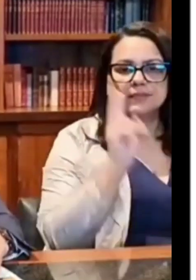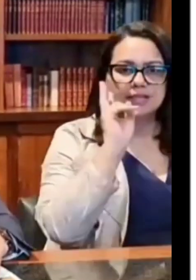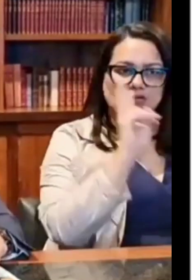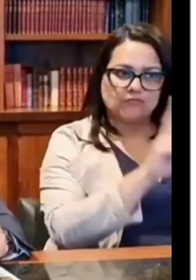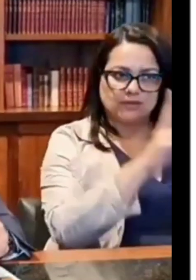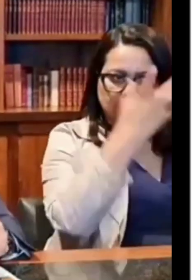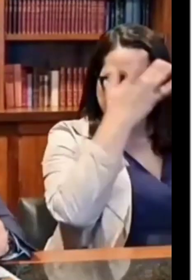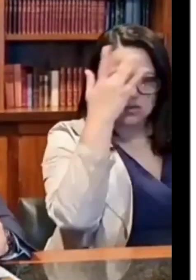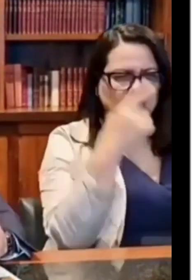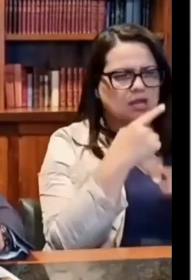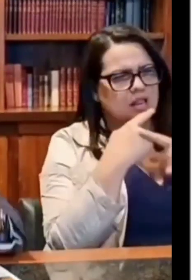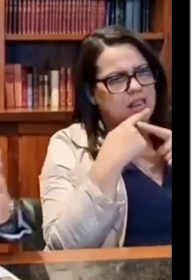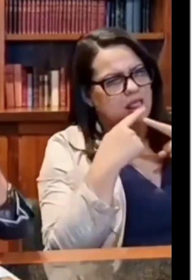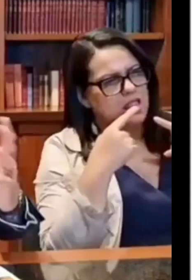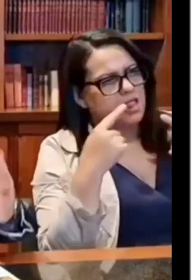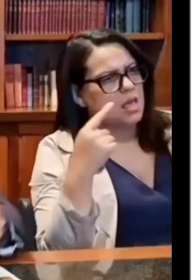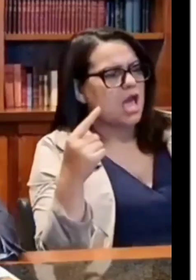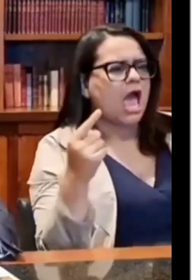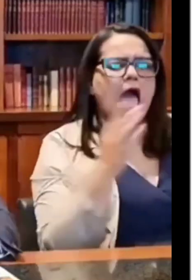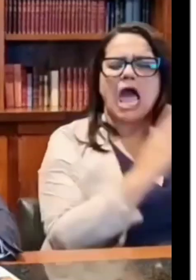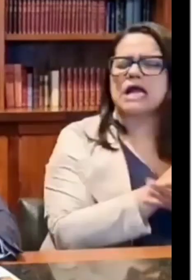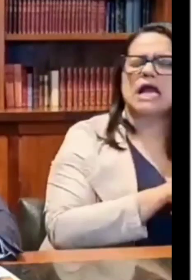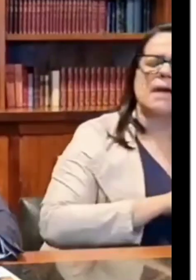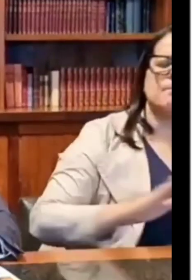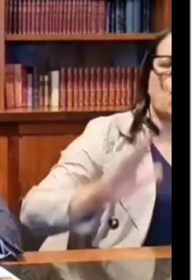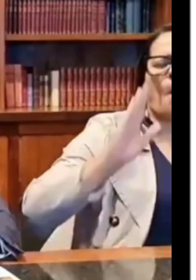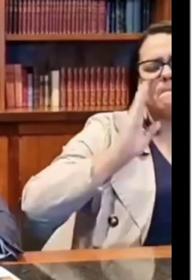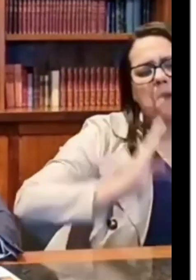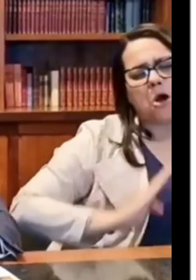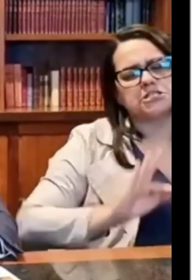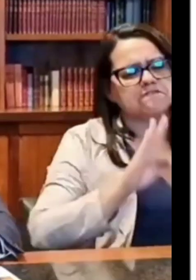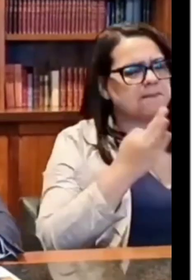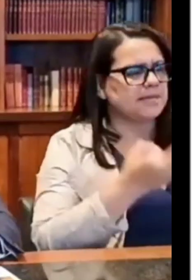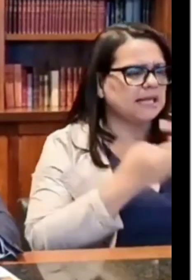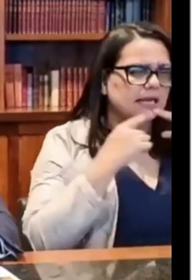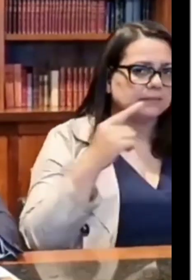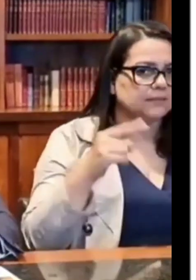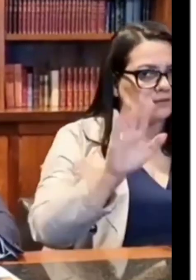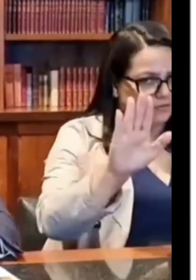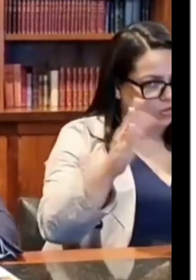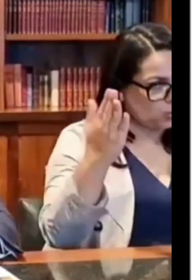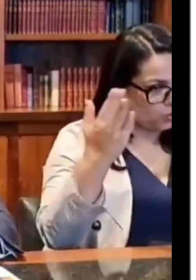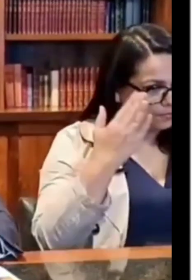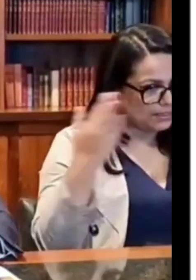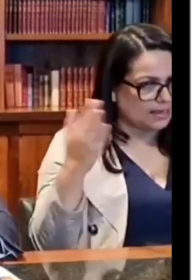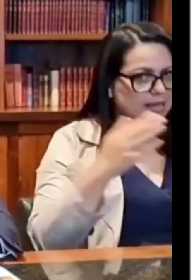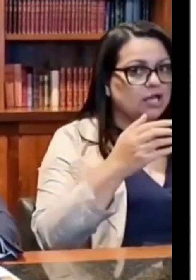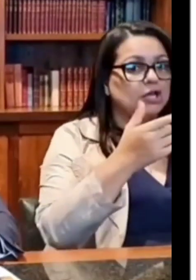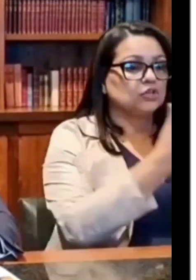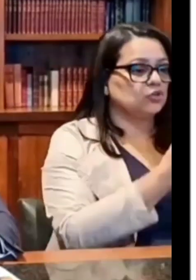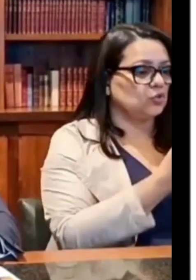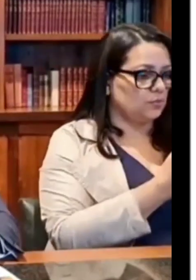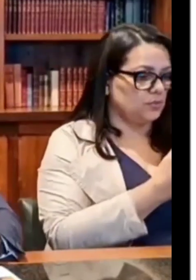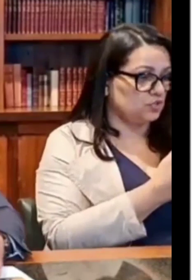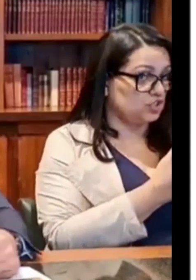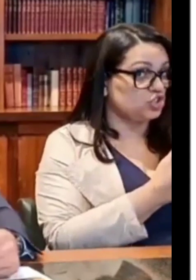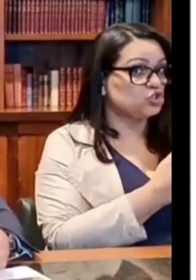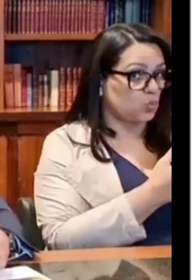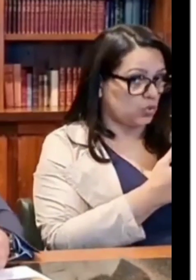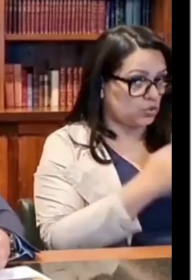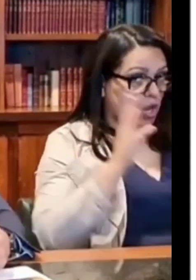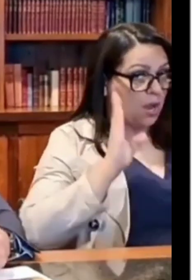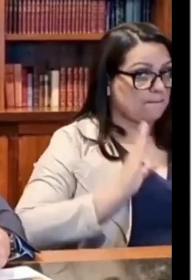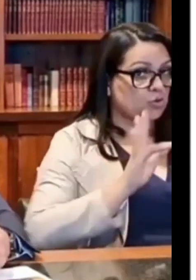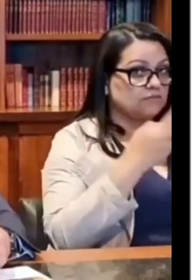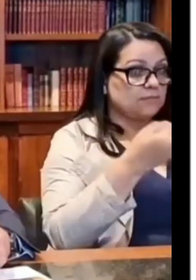lado aí reclamando, né? Acabou com o Bolsa Família. Bem, vamos lá. Só curiosidade. Em maio de 2018, o Bolsa